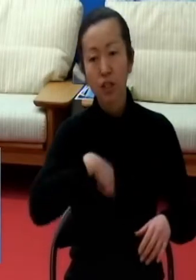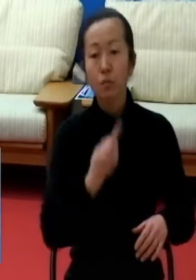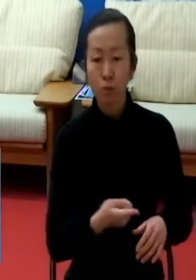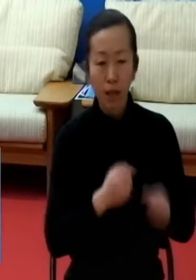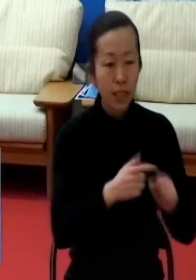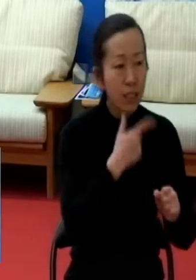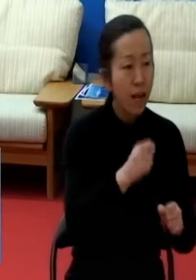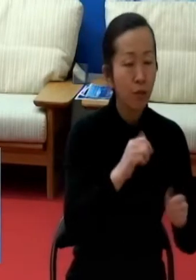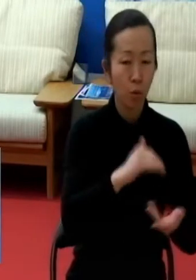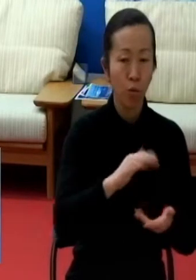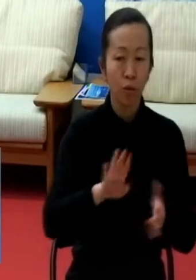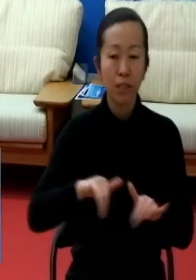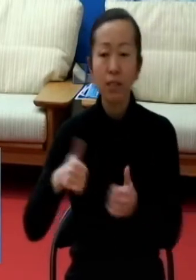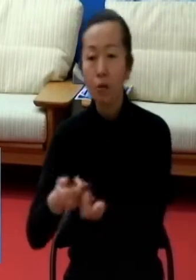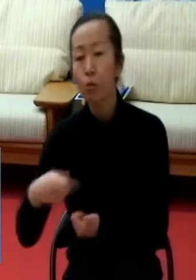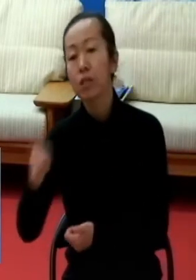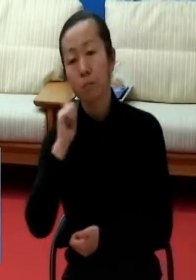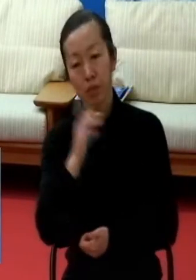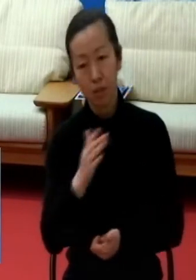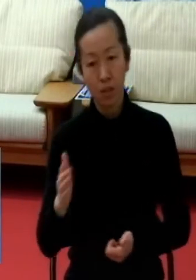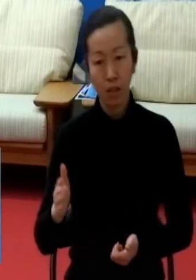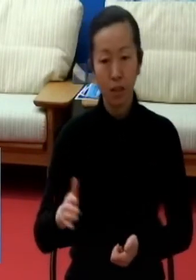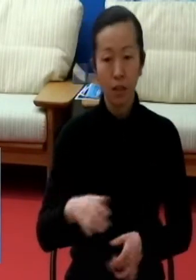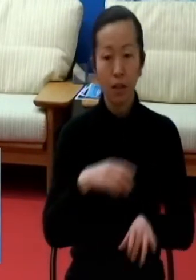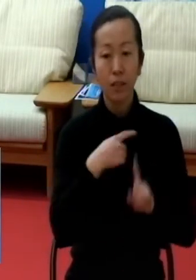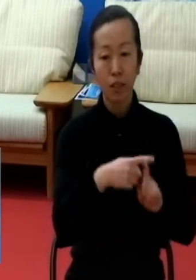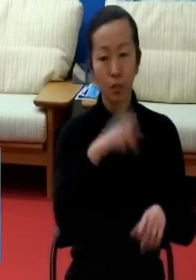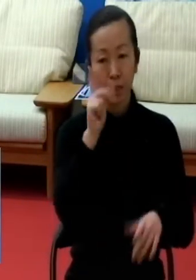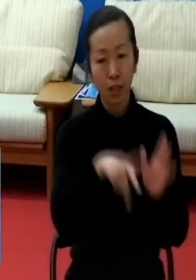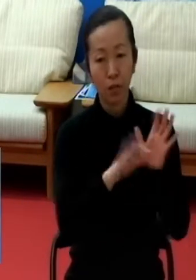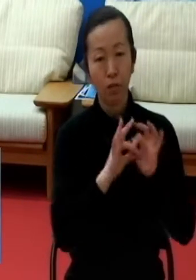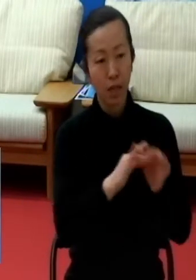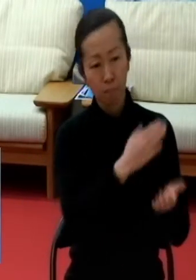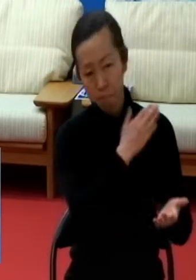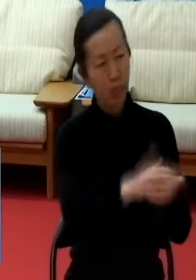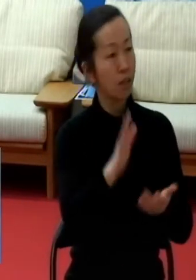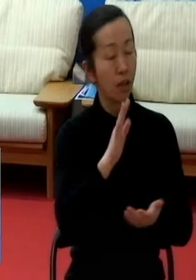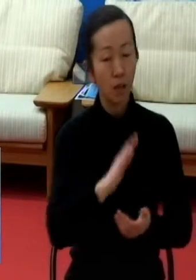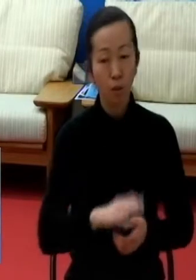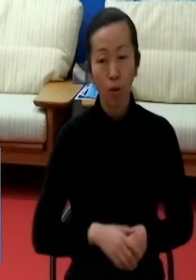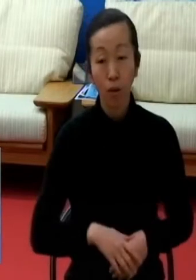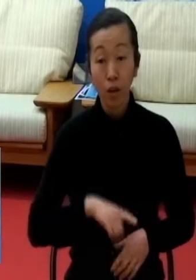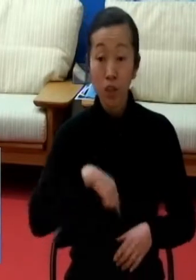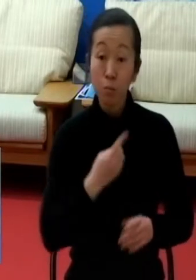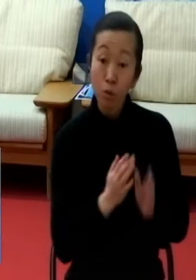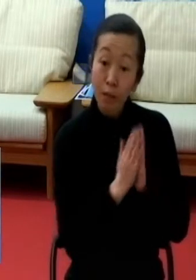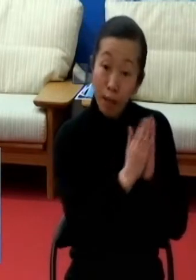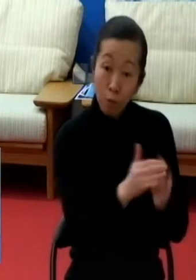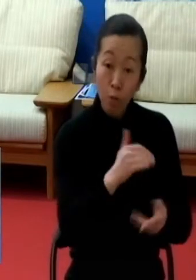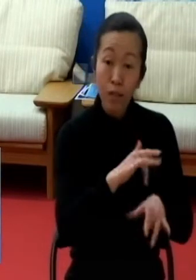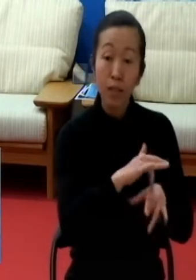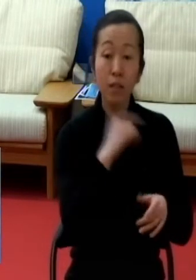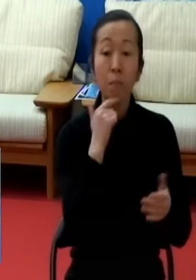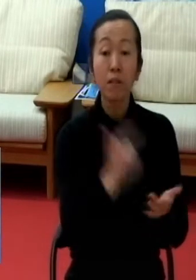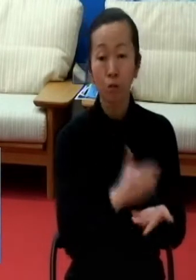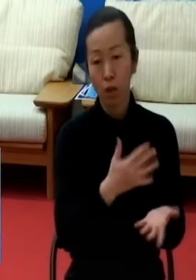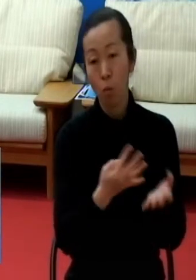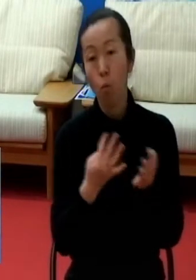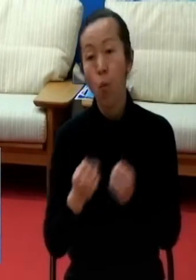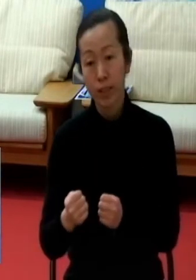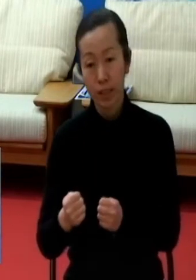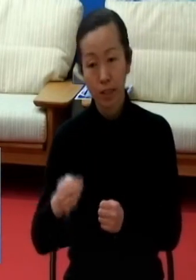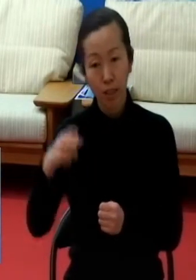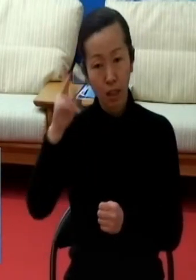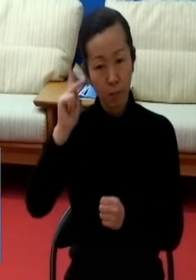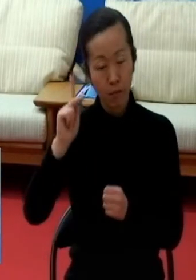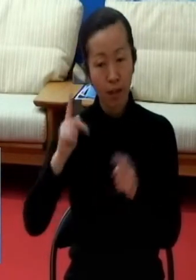リスト 결박을 の 하고요. 皆で潔白し。 예, 그 말은 무슨 말이냐? それどういう意味ですか？ 예, 마귀는 항상 자기 편으로 끌고 올려 하잖아요. 悪魔